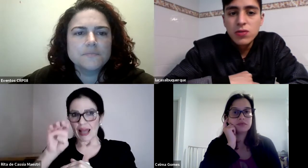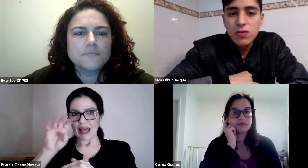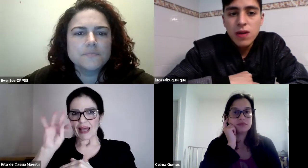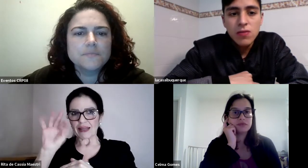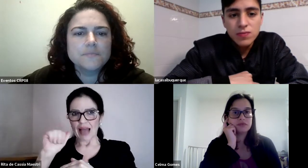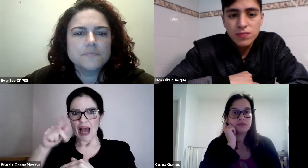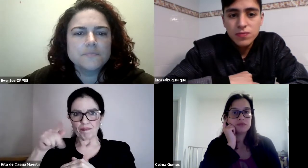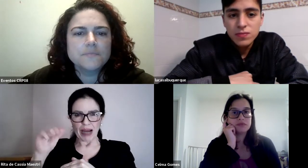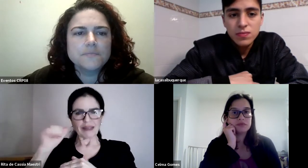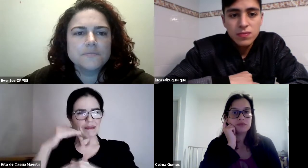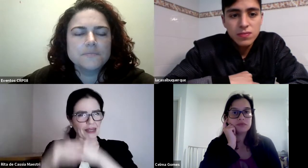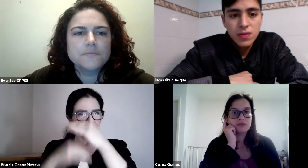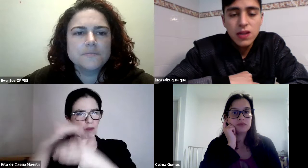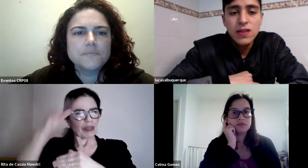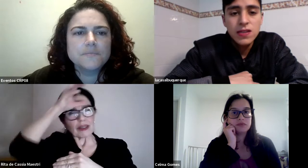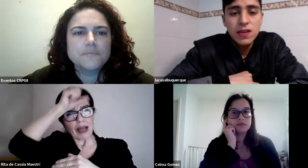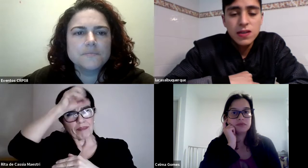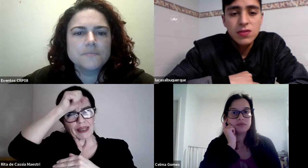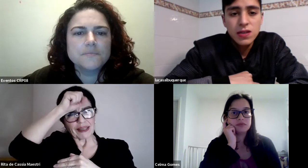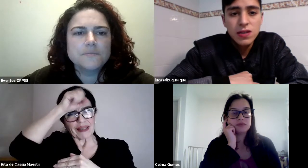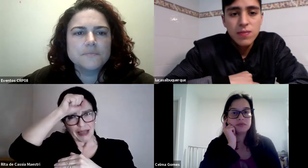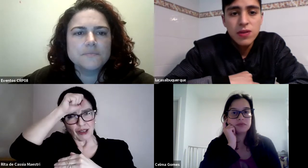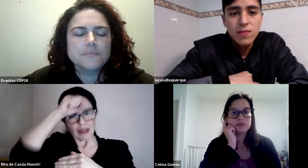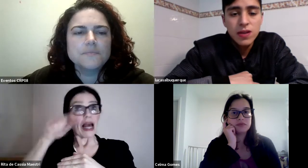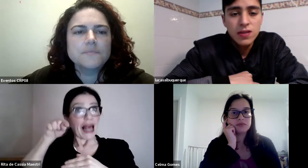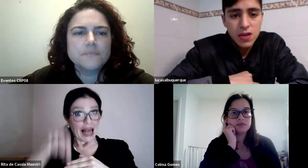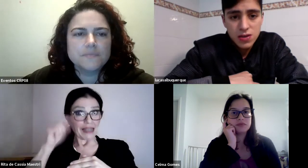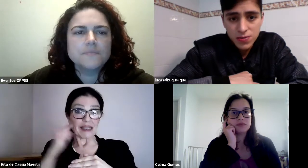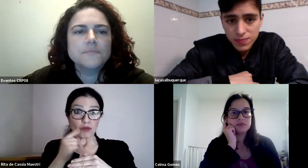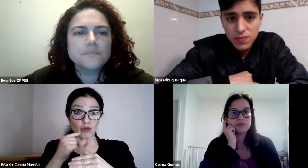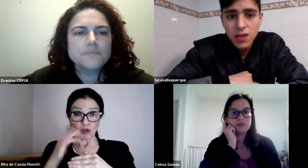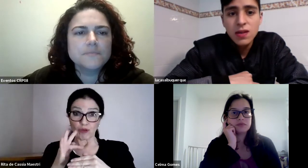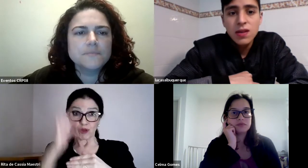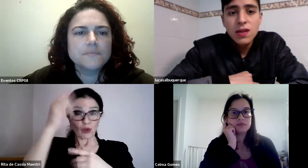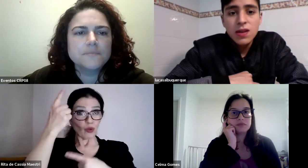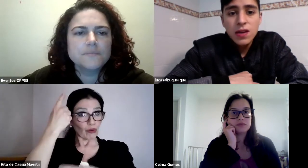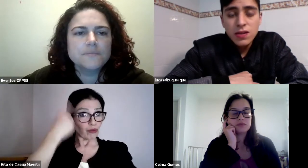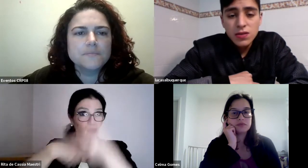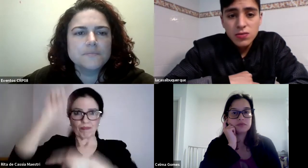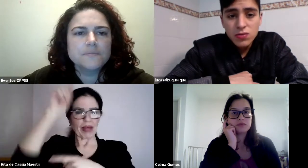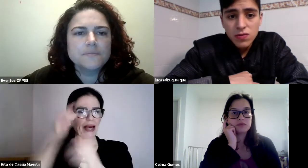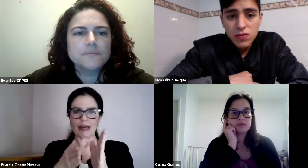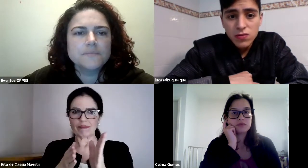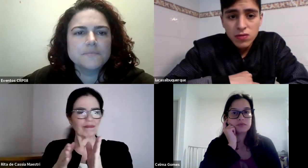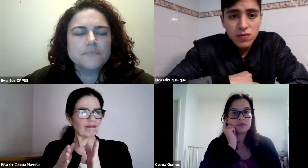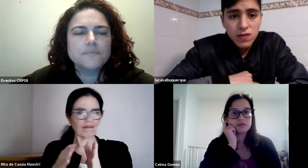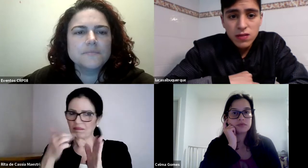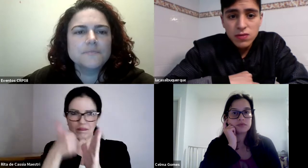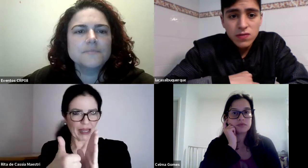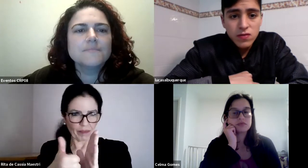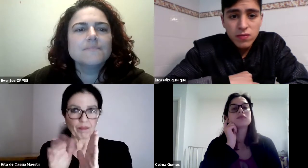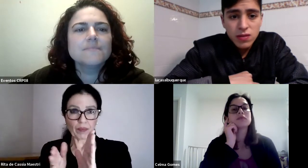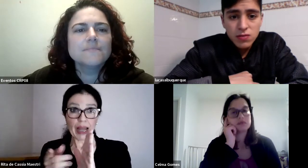percurso normal. Ele vai seguir as suas etapas de aprendizagem. Esse surdo, no futuro, vai